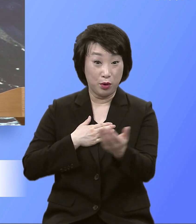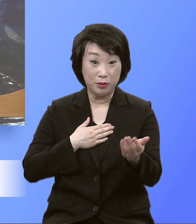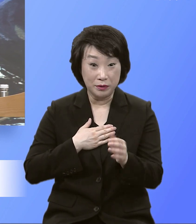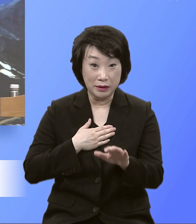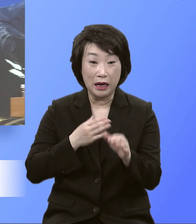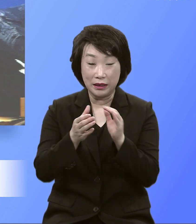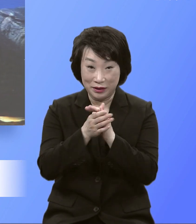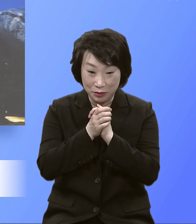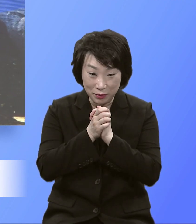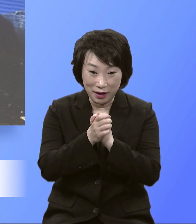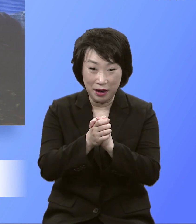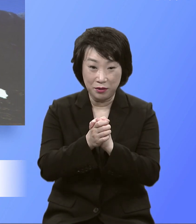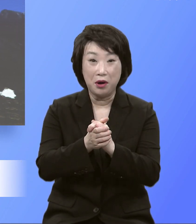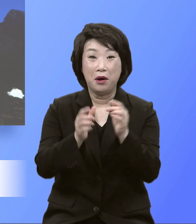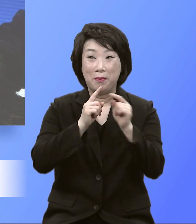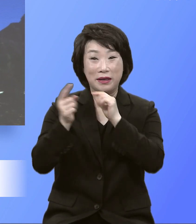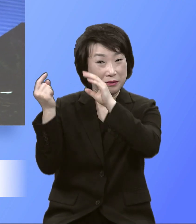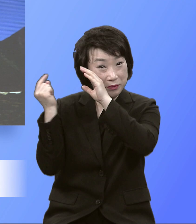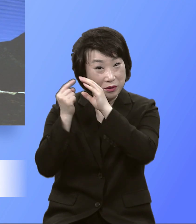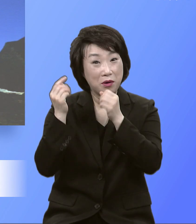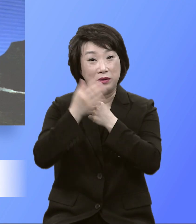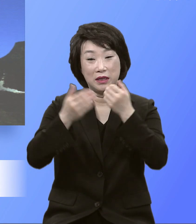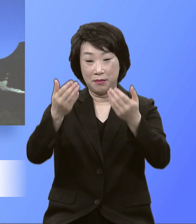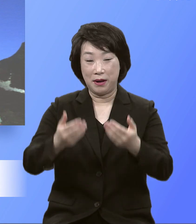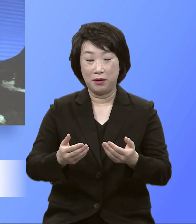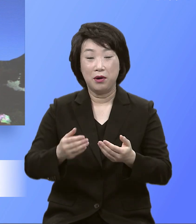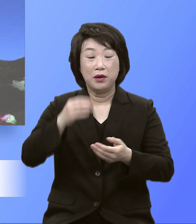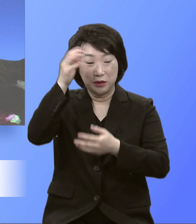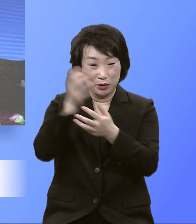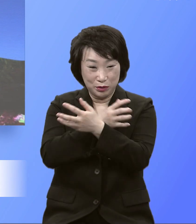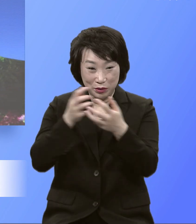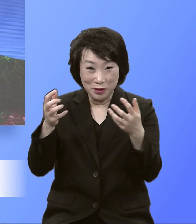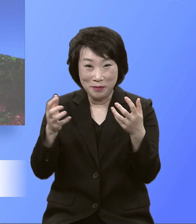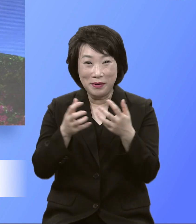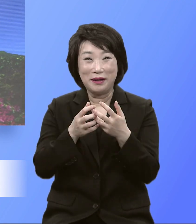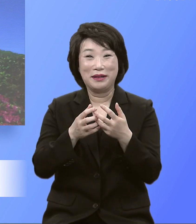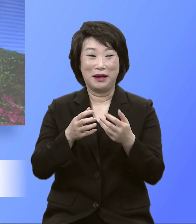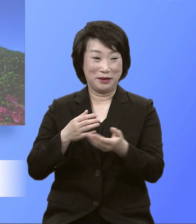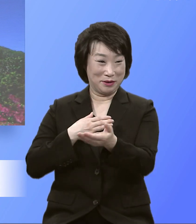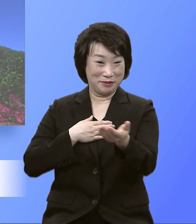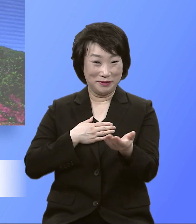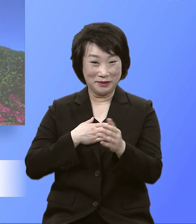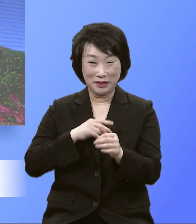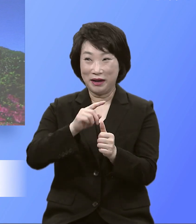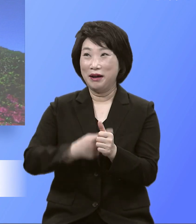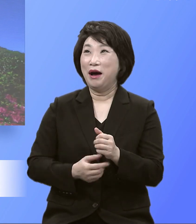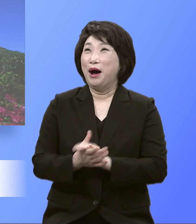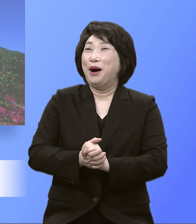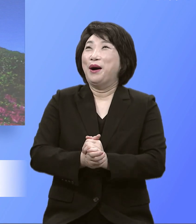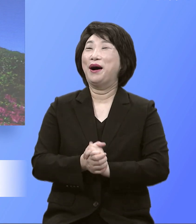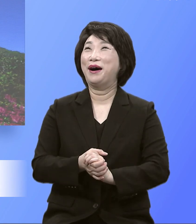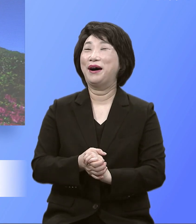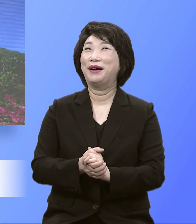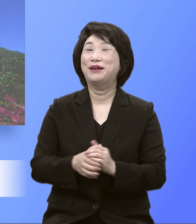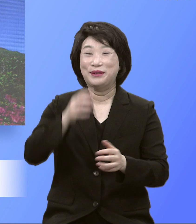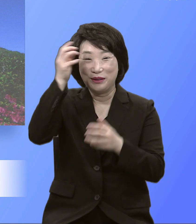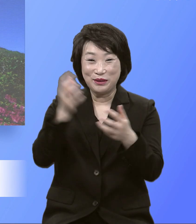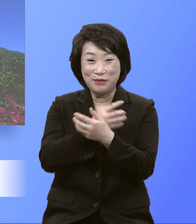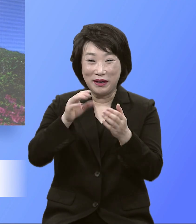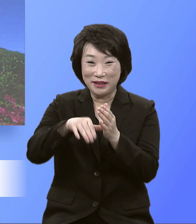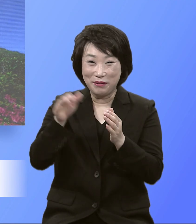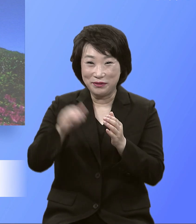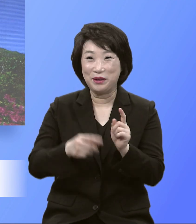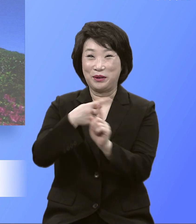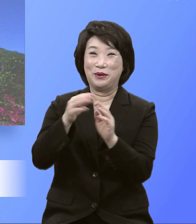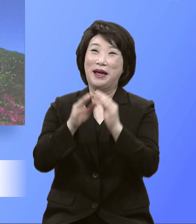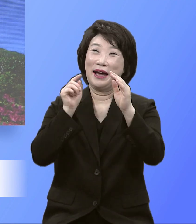여러분들이 기도하고 말씀 듣고 은혜 받고 성령이 충만하면 충만한 순간부터 교회